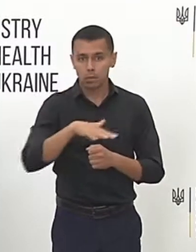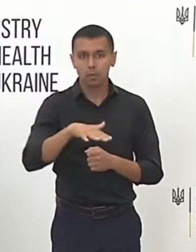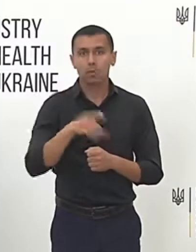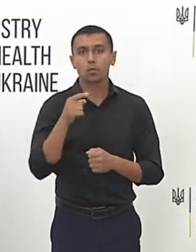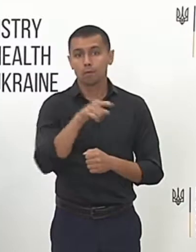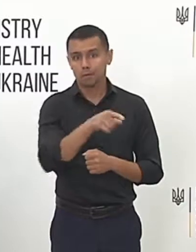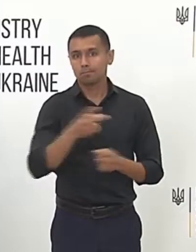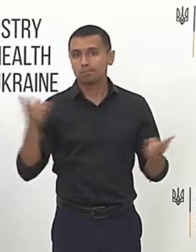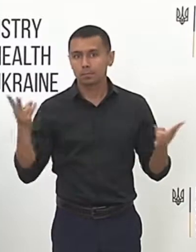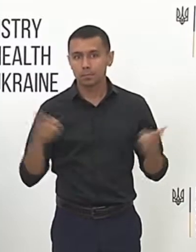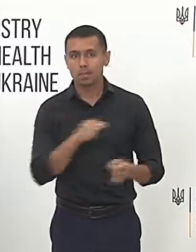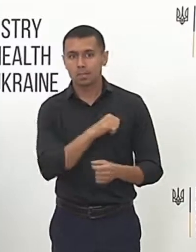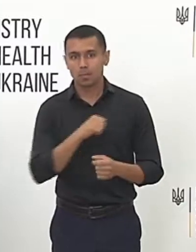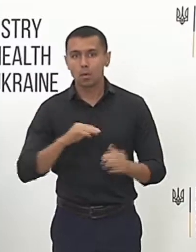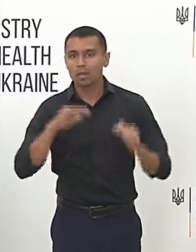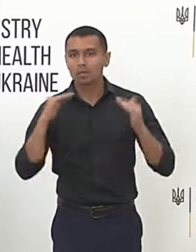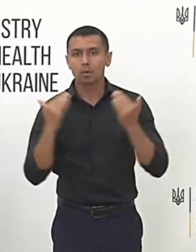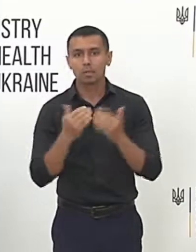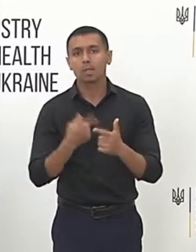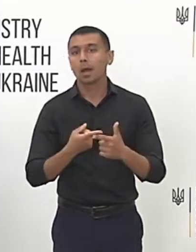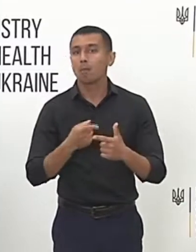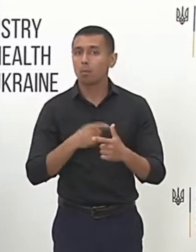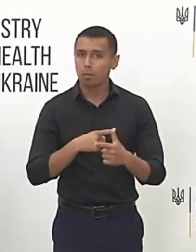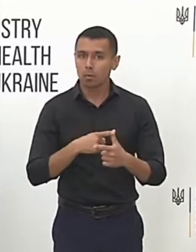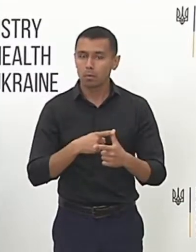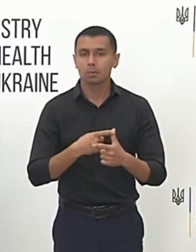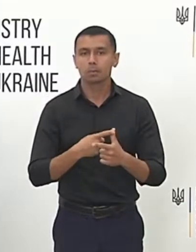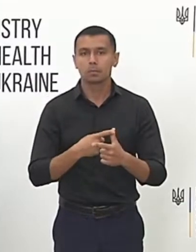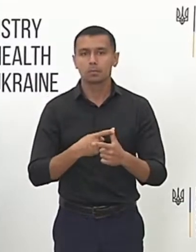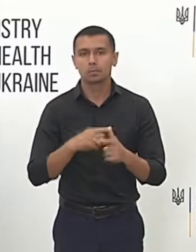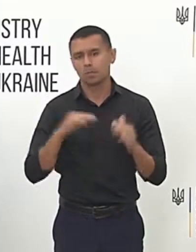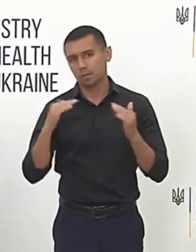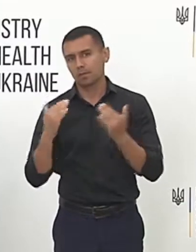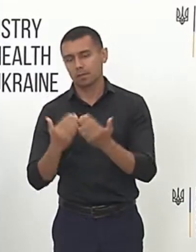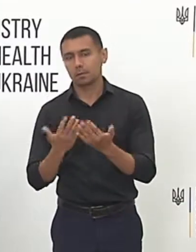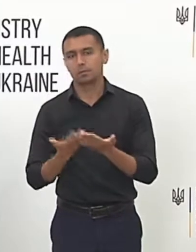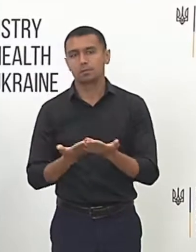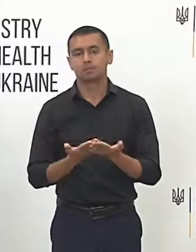то він потребує самоізоляції або обсервації.